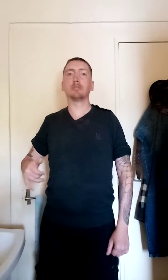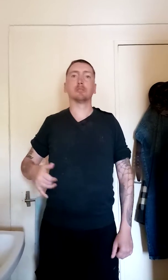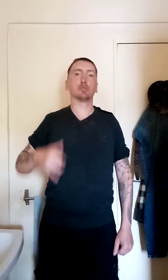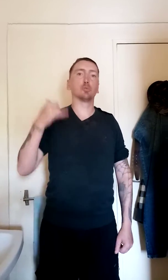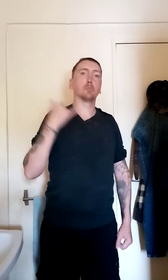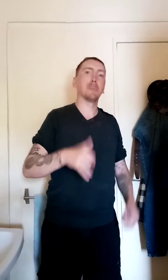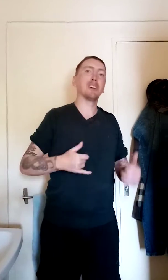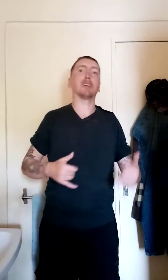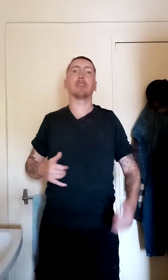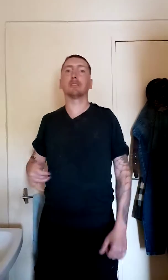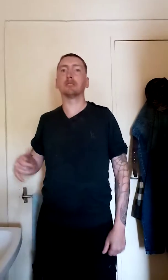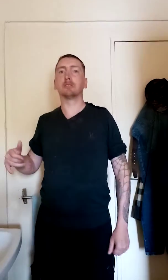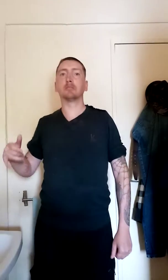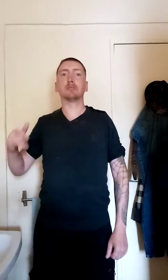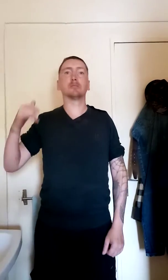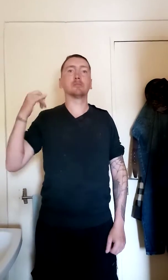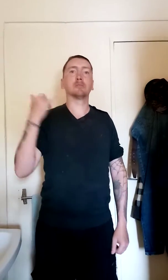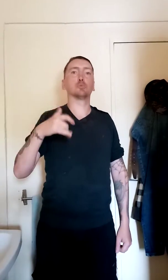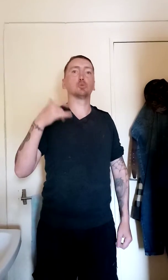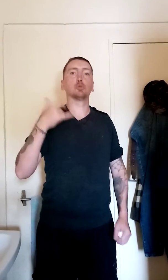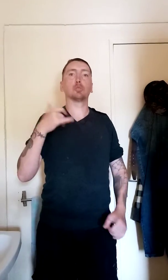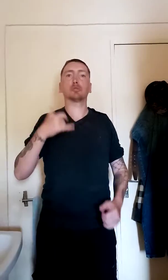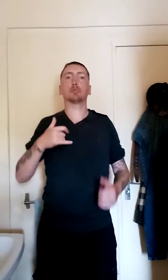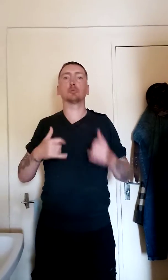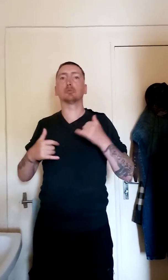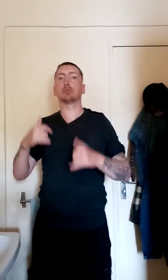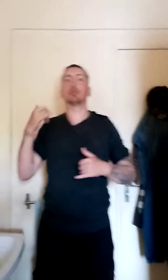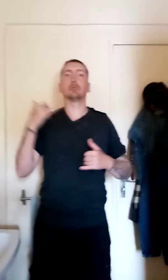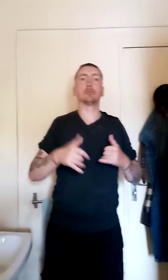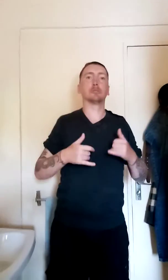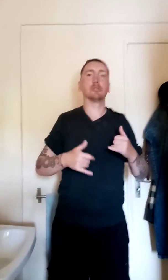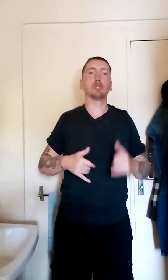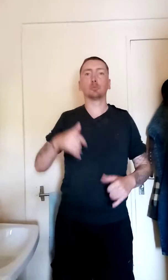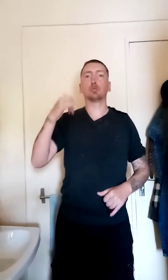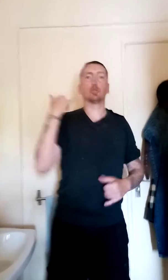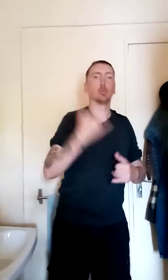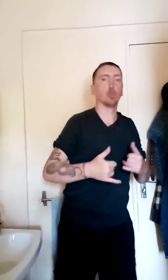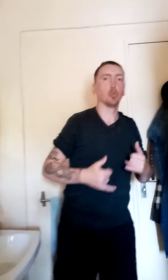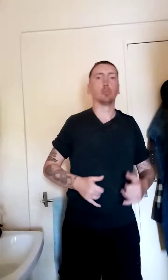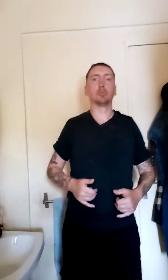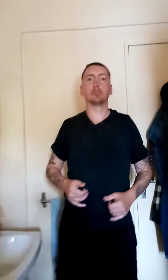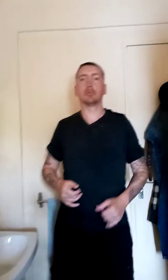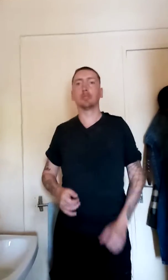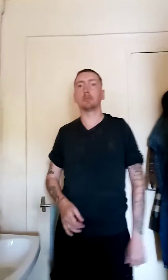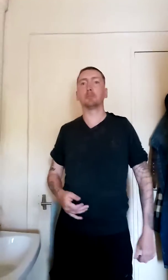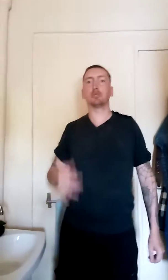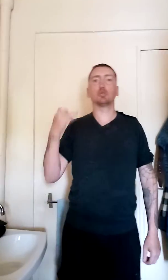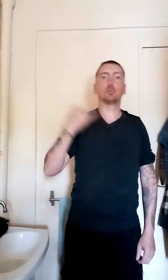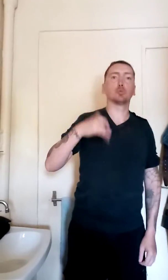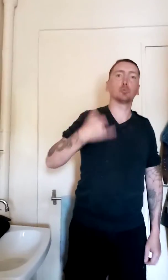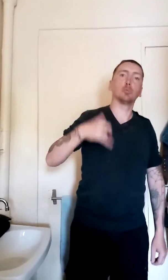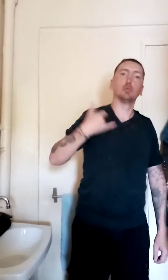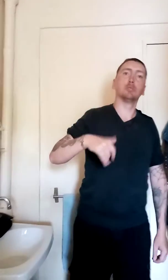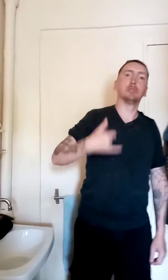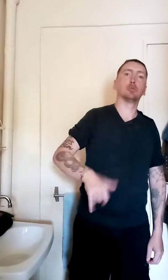Monsieur le maire, beaucoup d'échecs à l'école. C'est pas qu'ils sont cons, c'est qu'ils s'ennuient dans leur